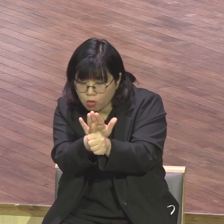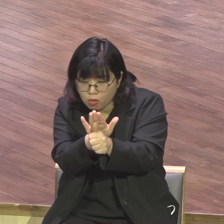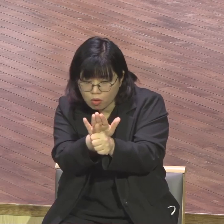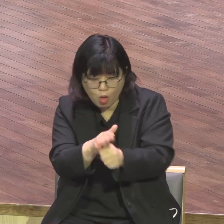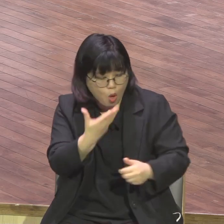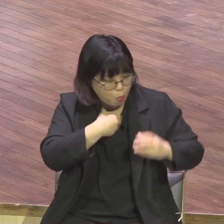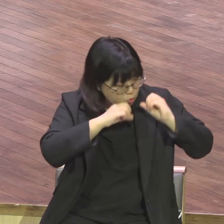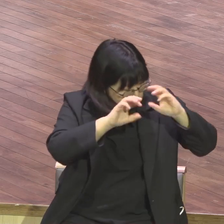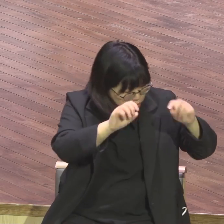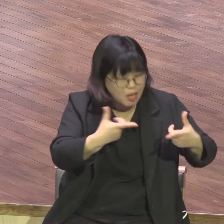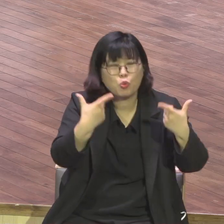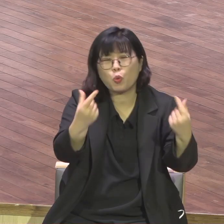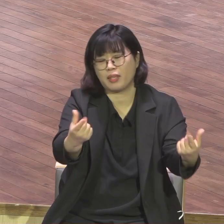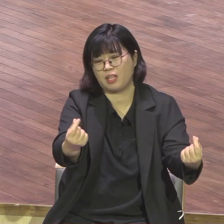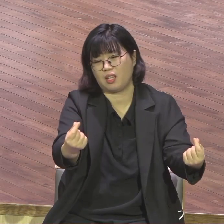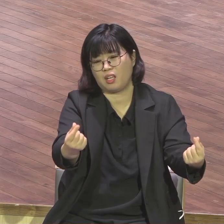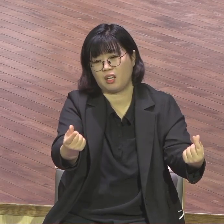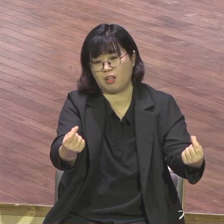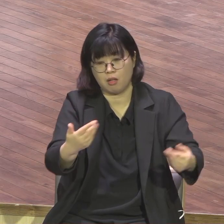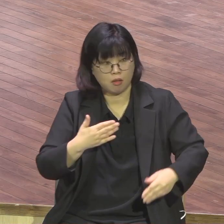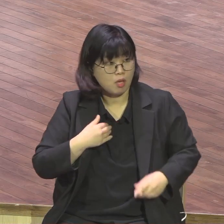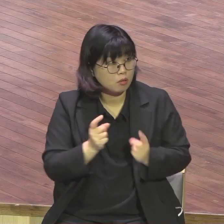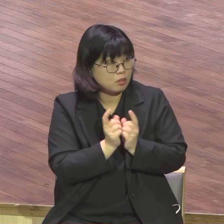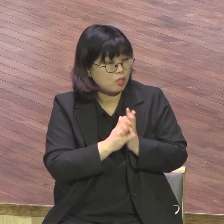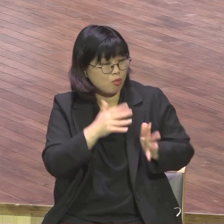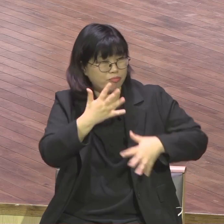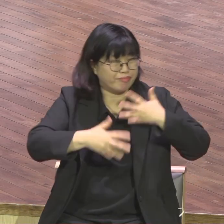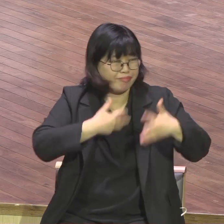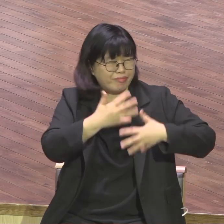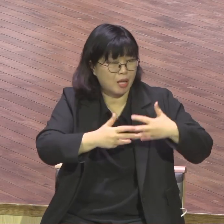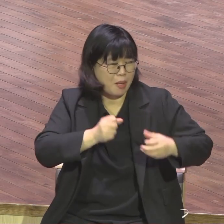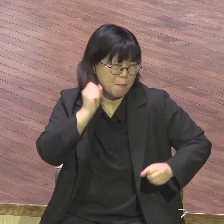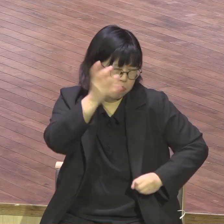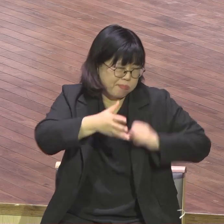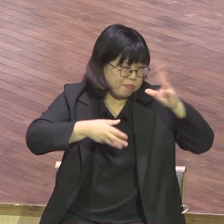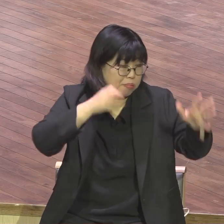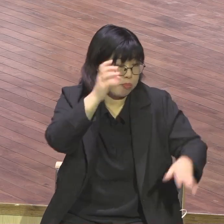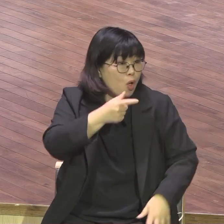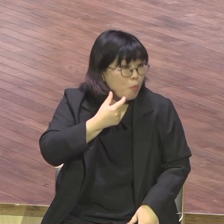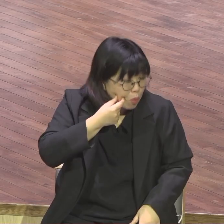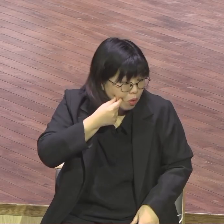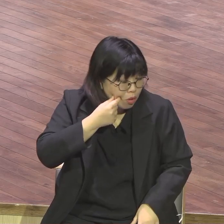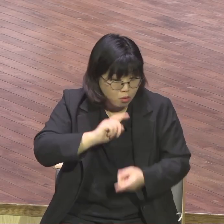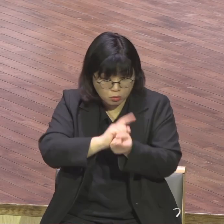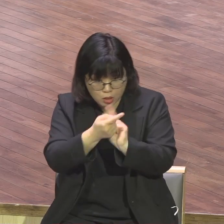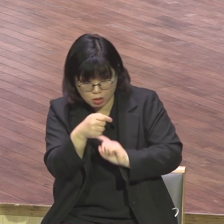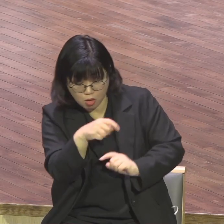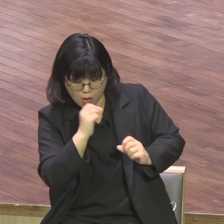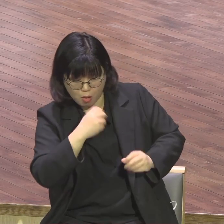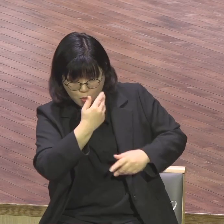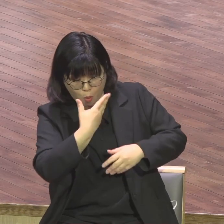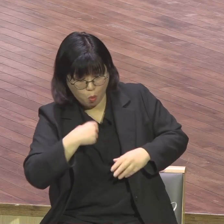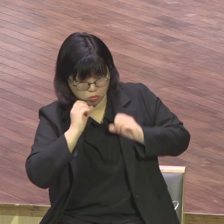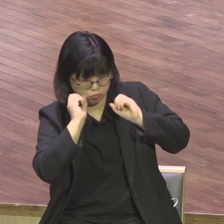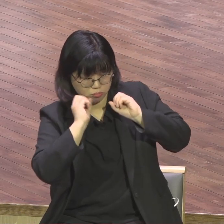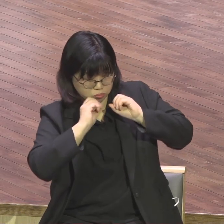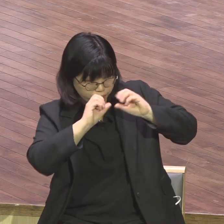에바브로디도는 그리스도의 일, 바울 섬기는 일에 죽기에 이르러도 자기 목숨을 돌보지 않을